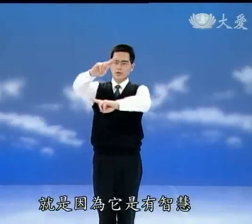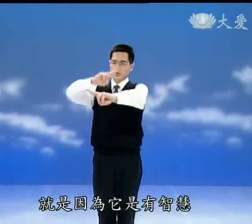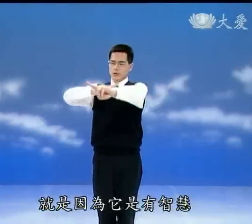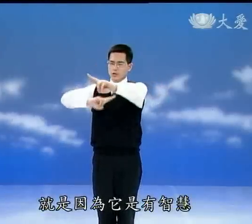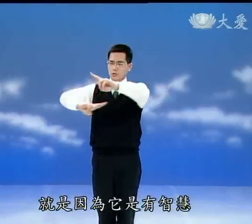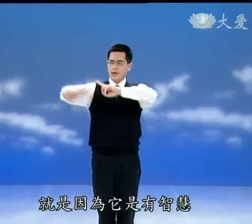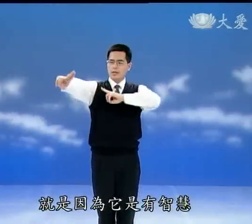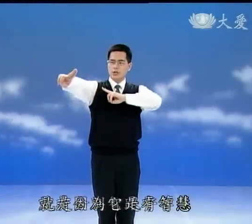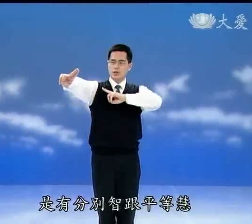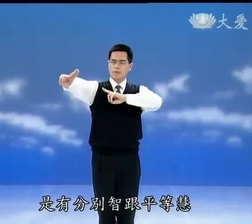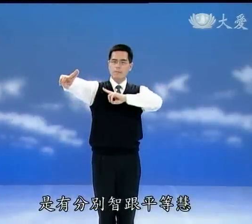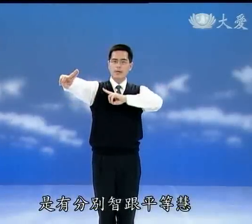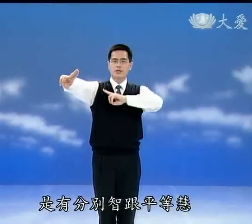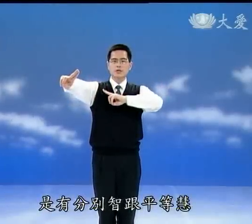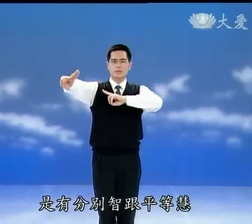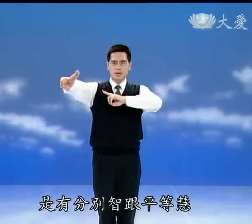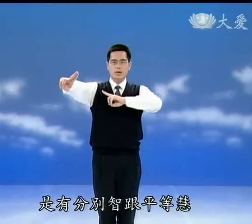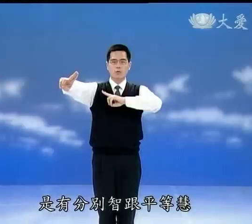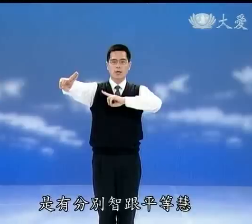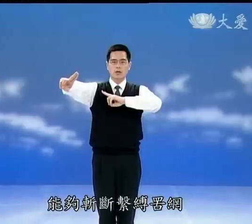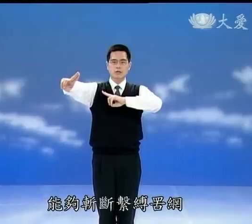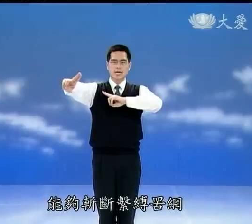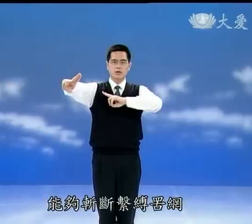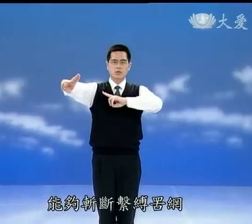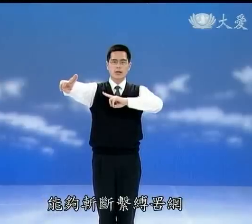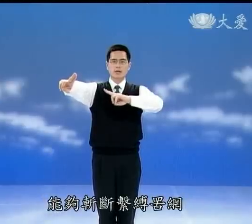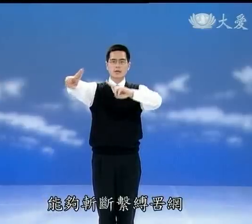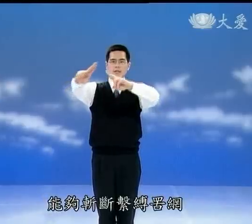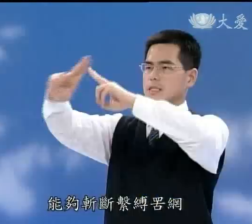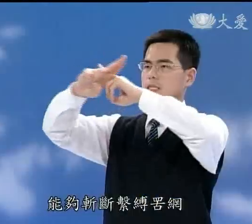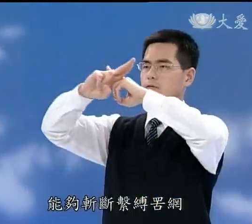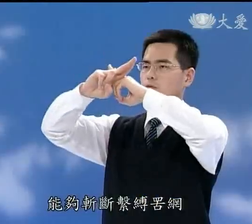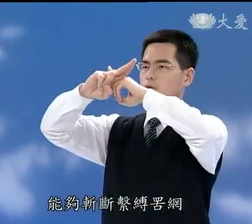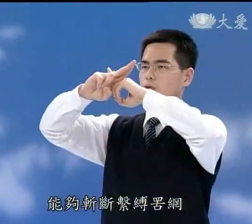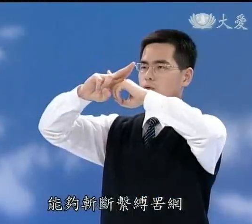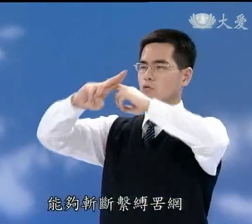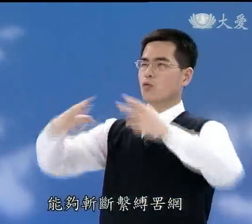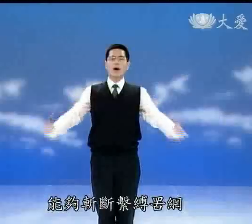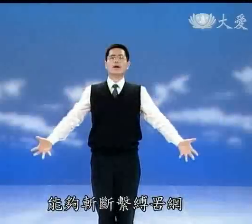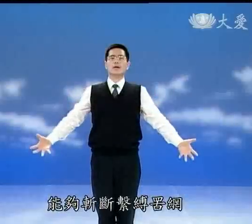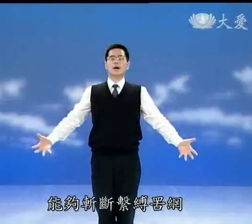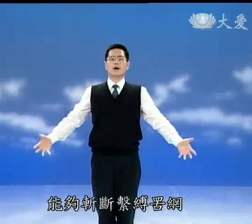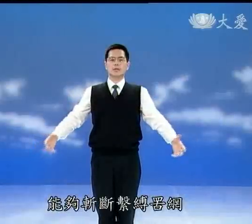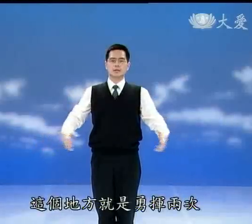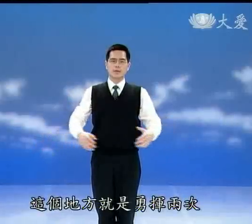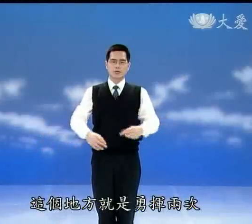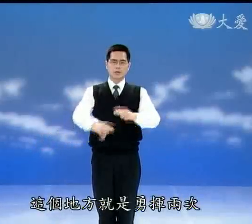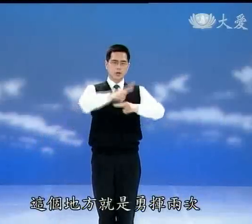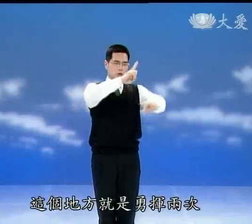有智慧，是有分别智跟平等慧，能够斩断系缚孤妄。好，那这个地方就是